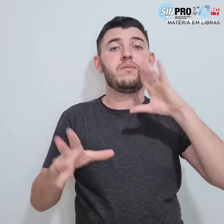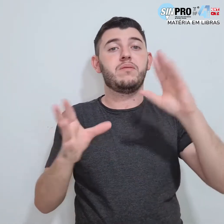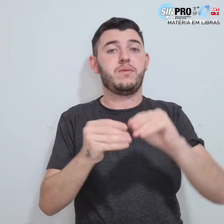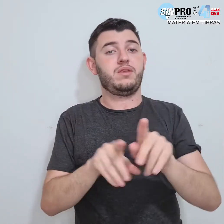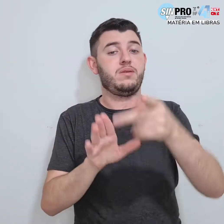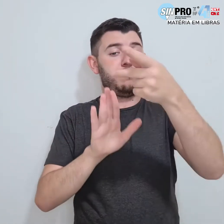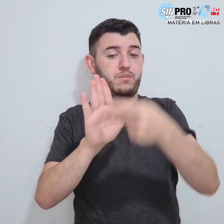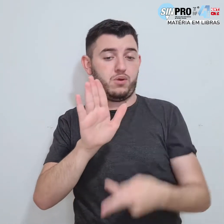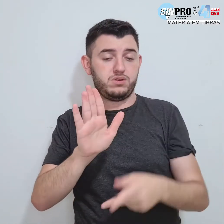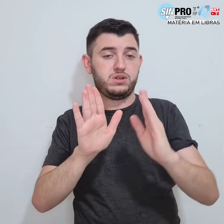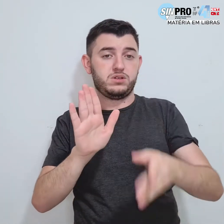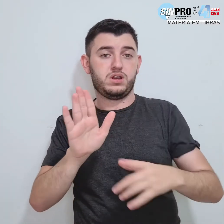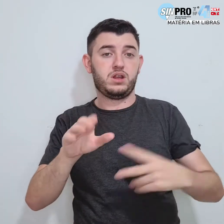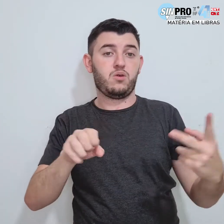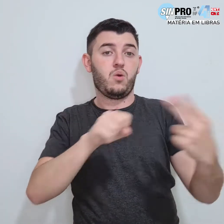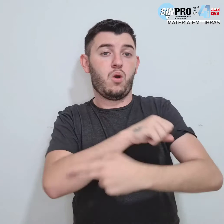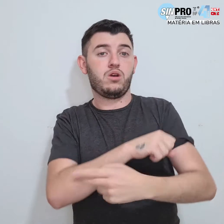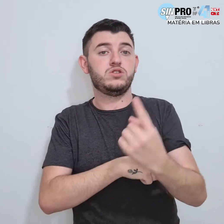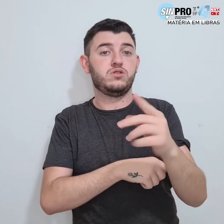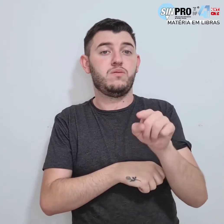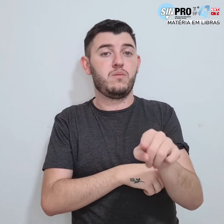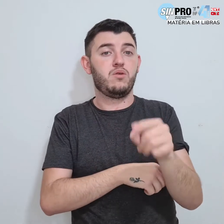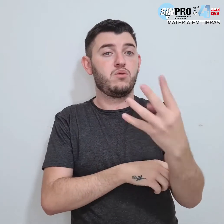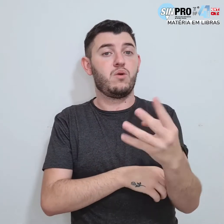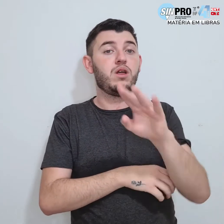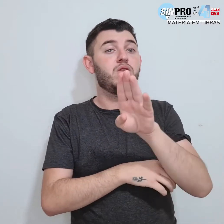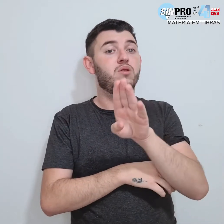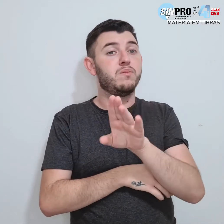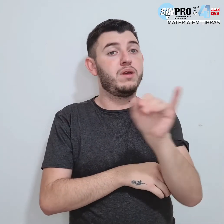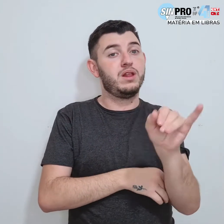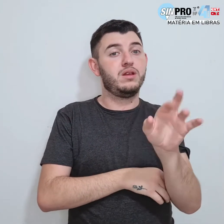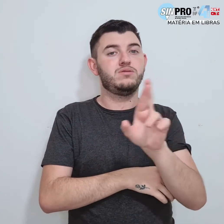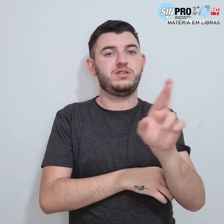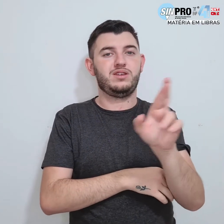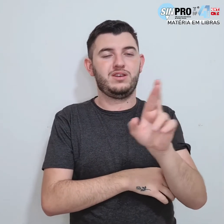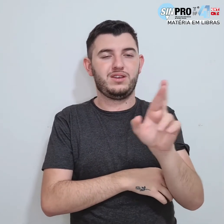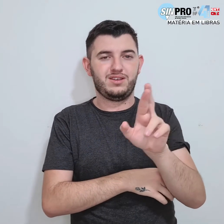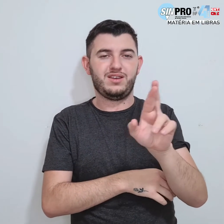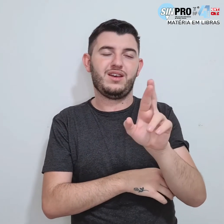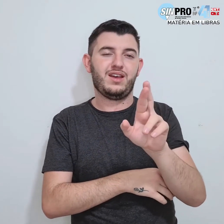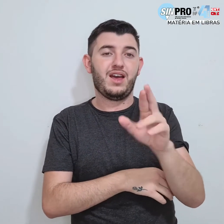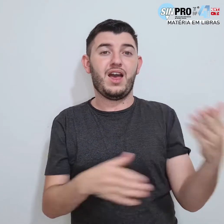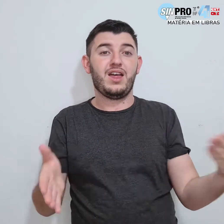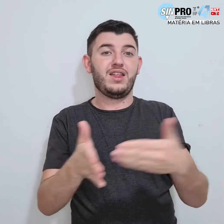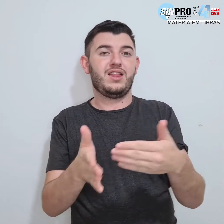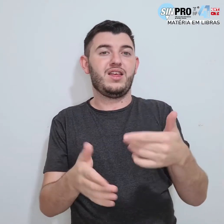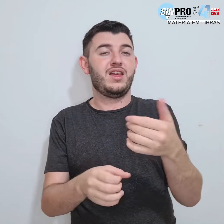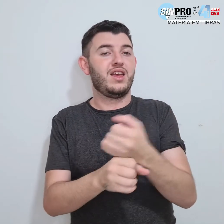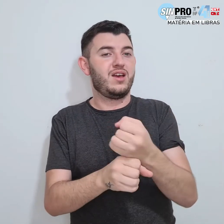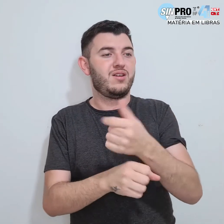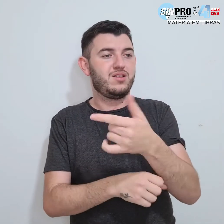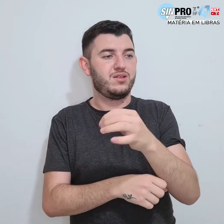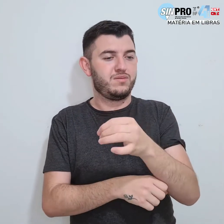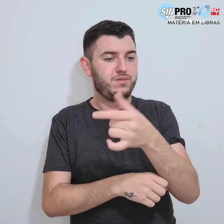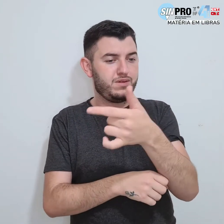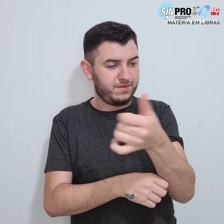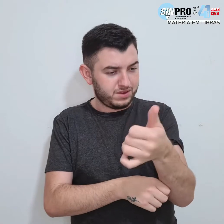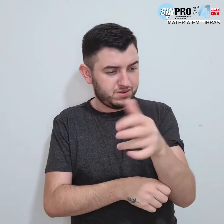1,4 bilhão no orçamento do Ministério da Educação em 2021, o que vai atingir principalmente a educação